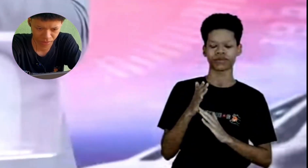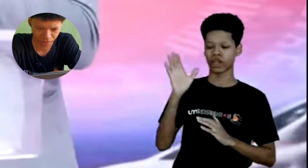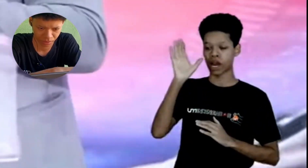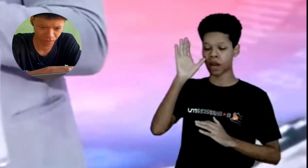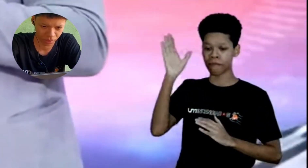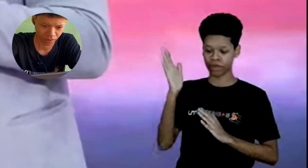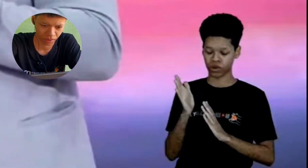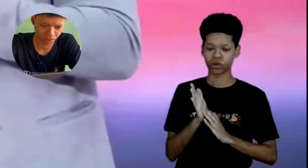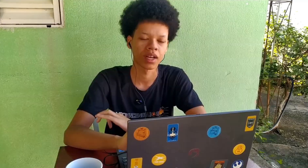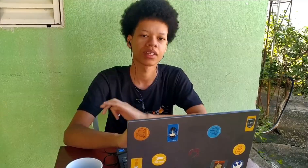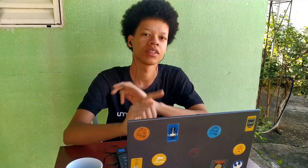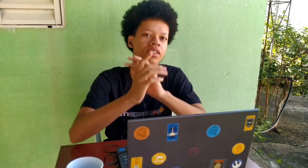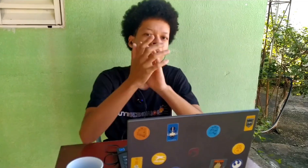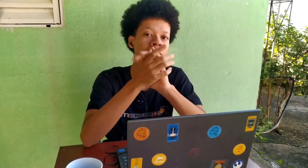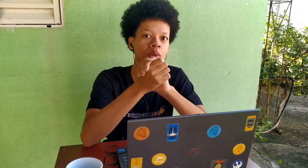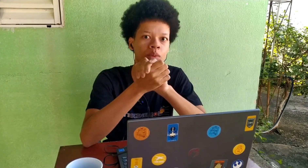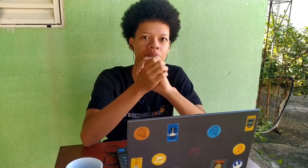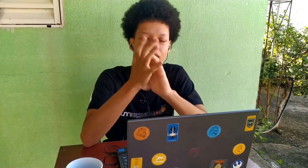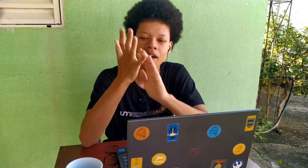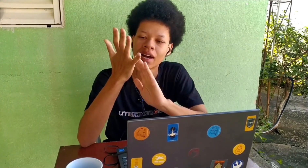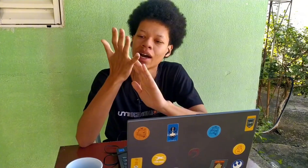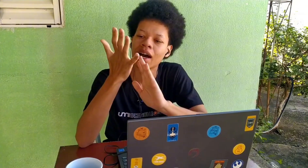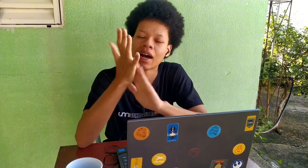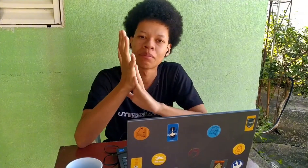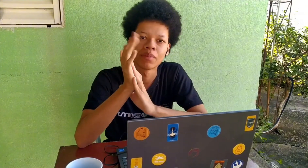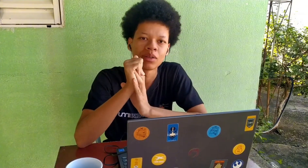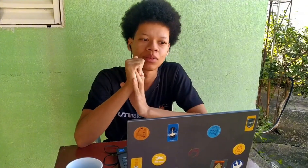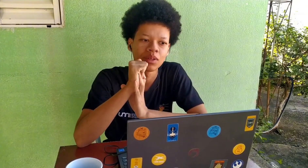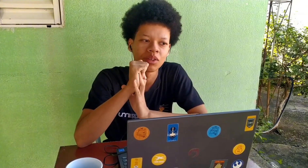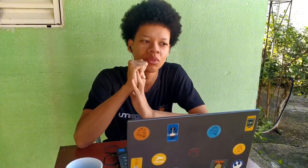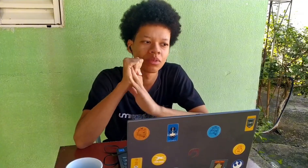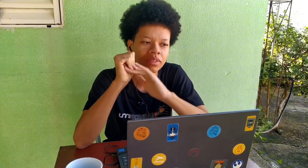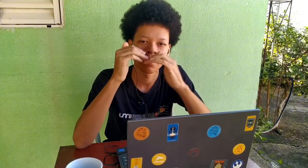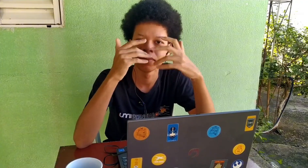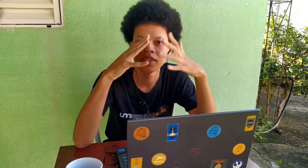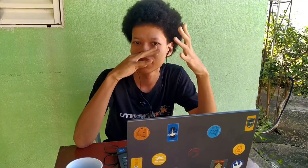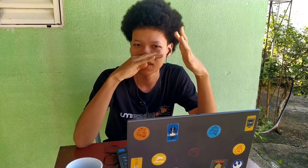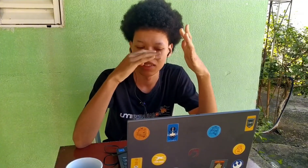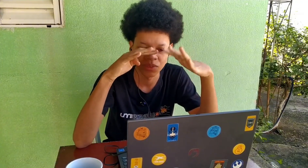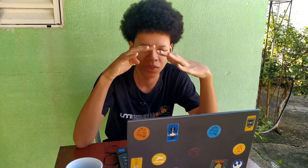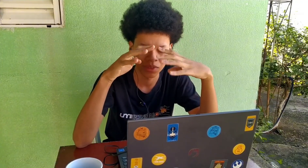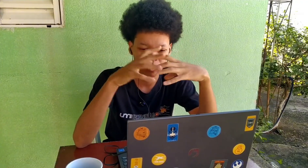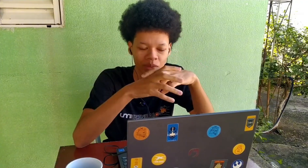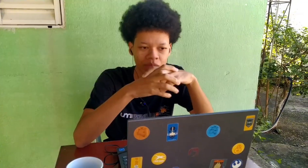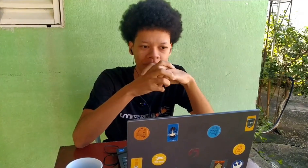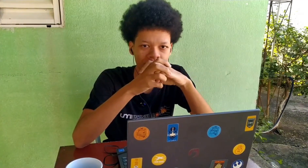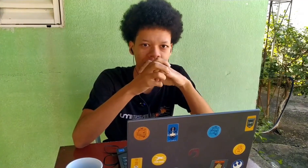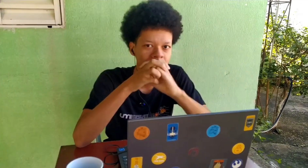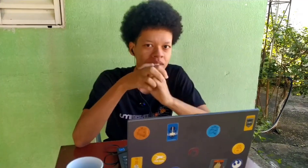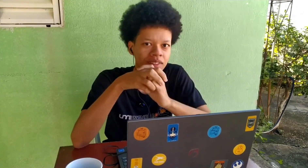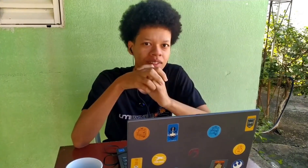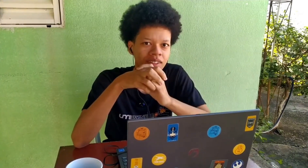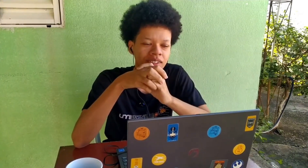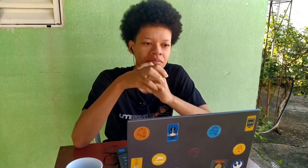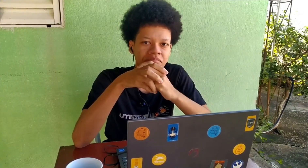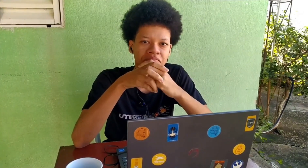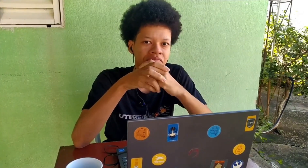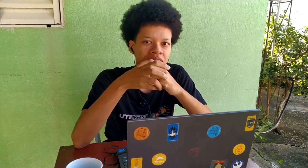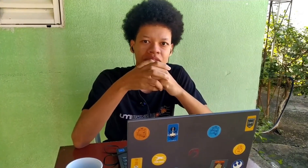tamanho. Aqui ó, na mão. A mão, eu não sabia o que fazer